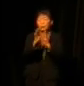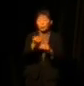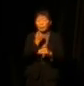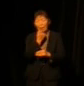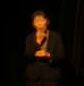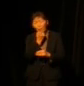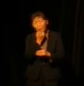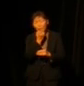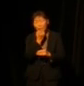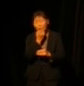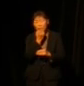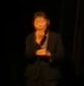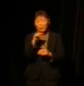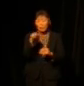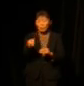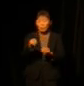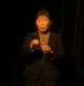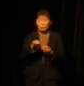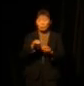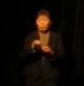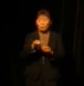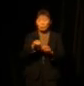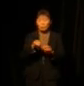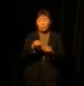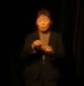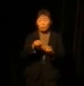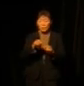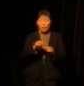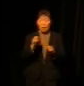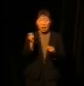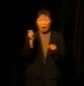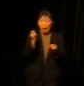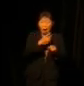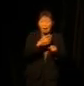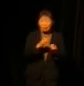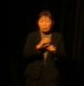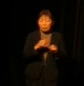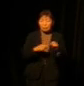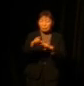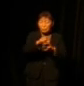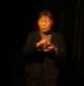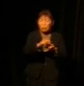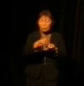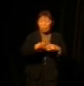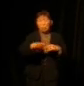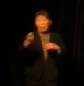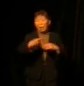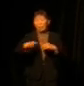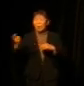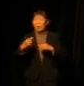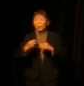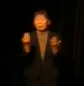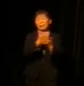待った人も、もっとそれ以上待った人もいます。でね、早くやったけど、早くやってもらったらぼったくられてね、うんとお金かかったりしてもい